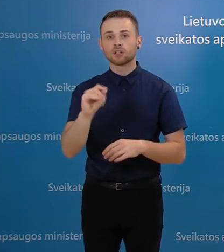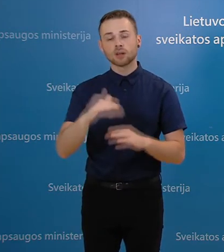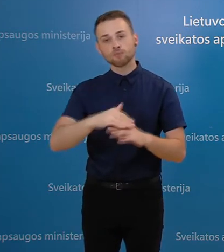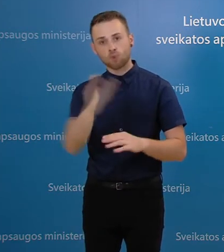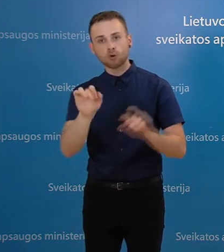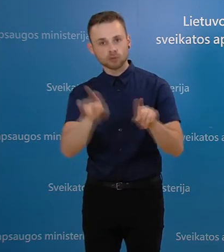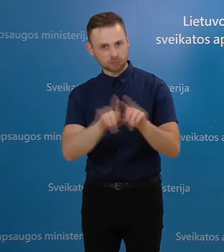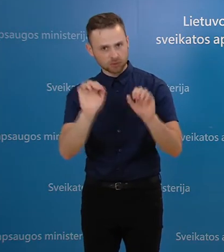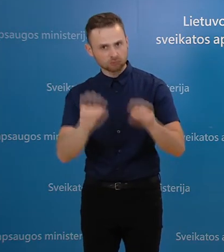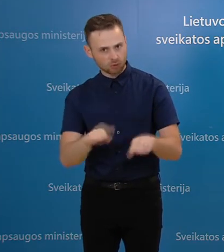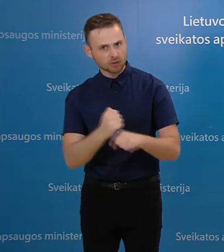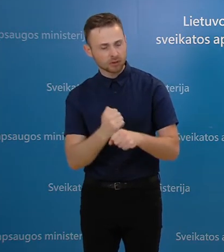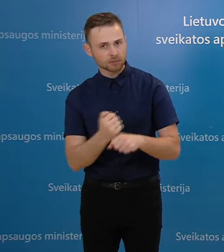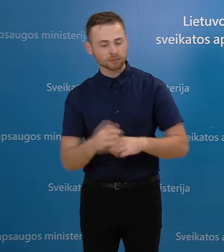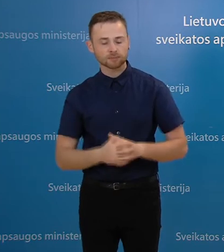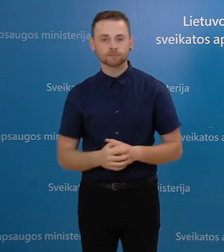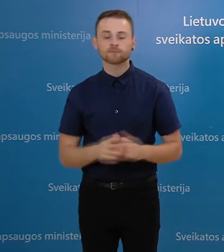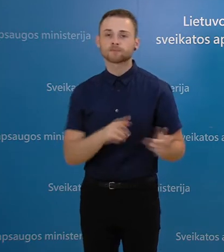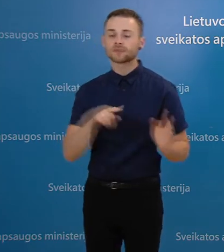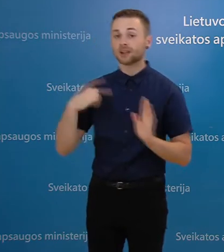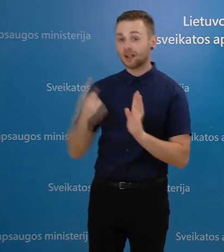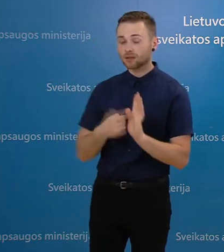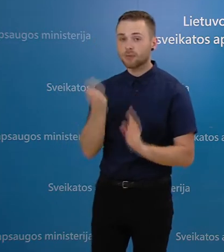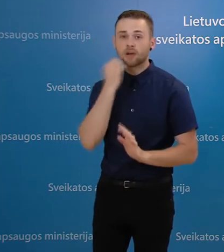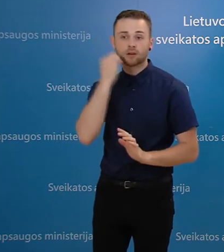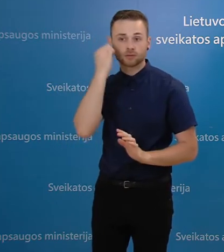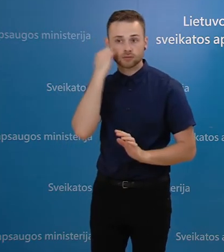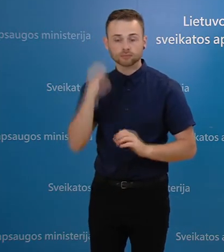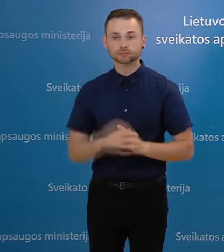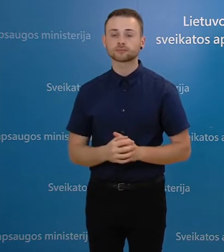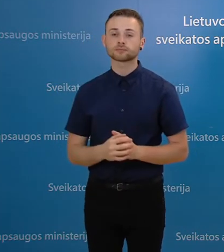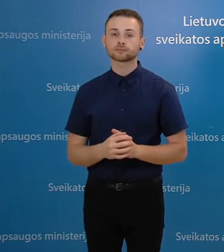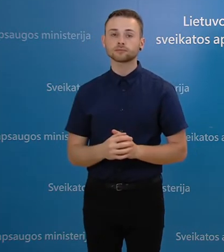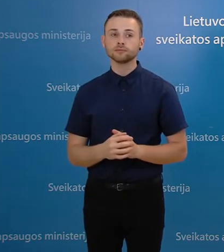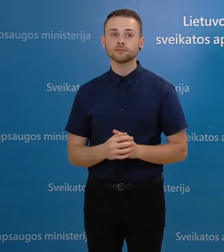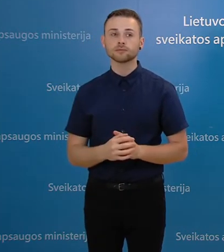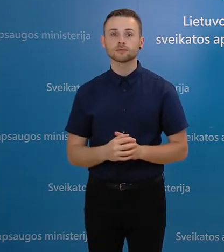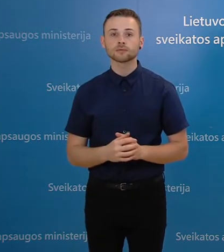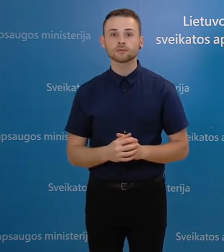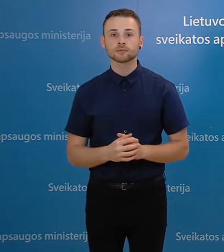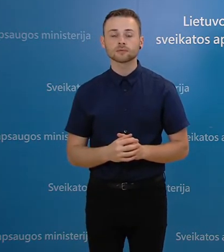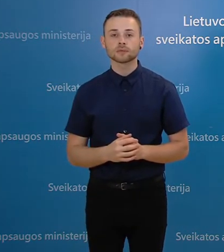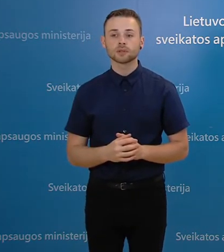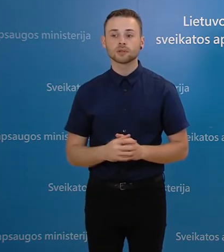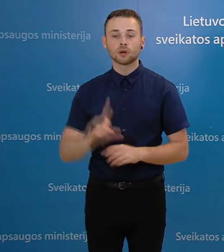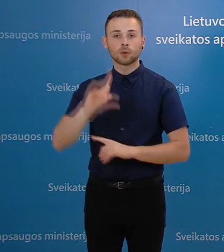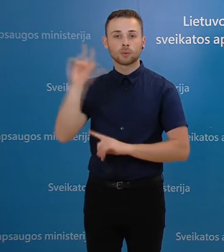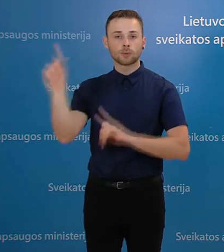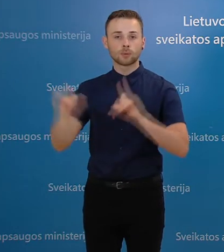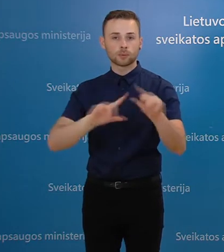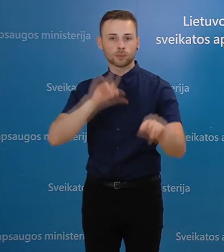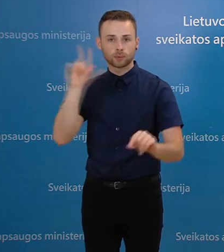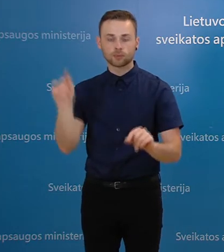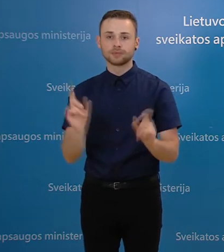Ačiū. Ačiū už klausimą. Na, aš jau paminėjau, kad judėjimo ribojimai jie